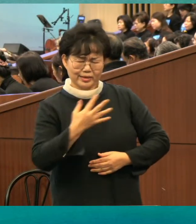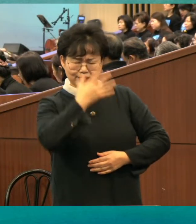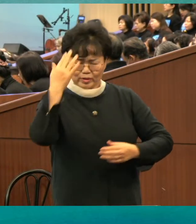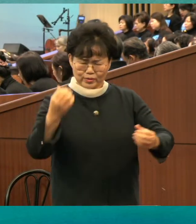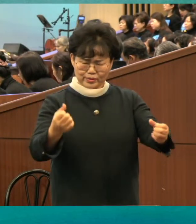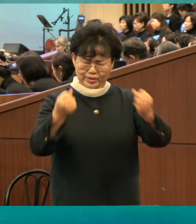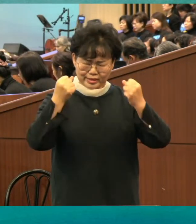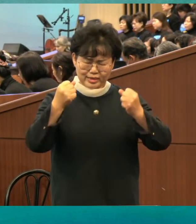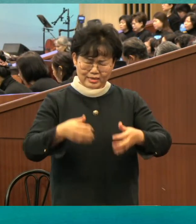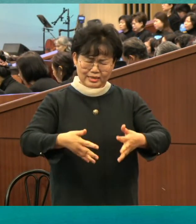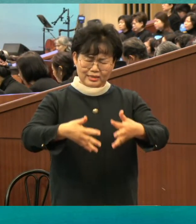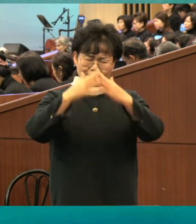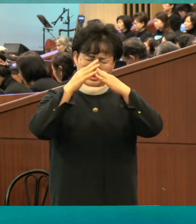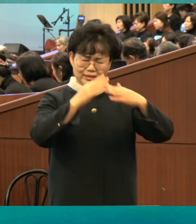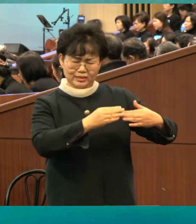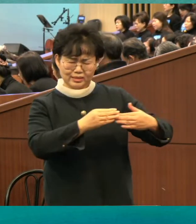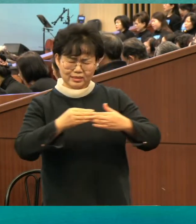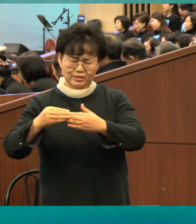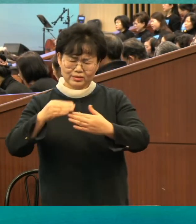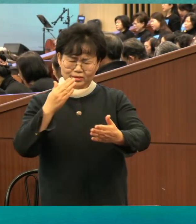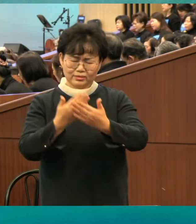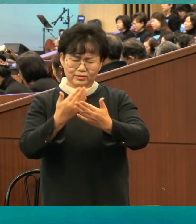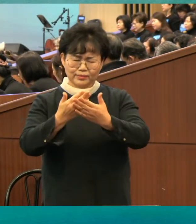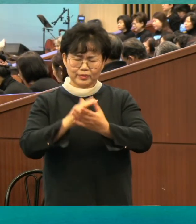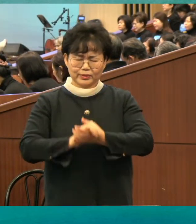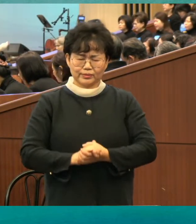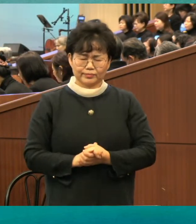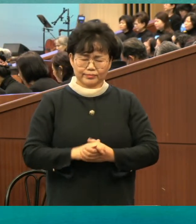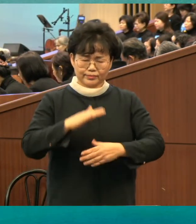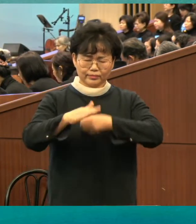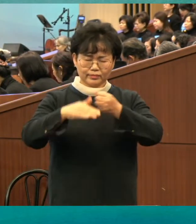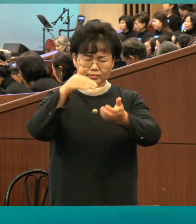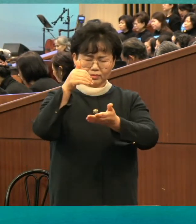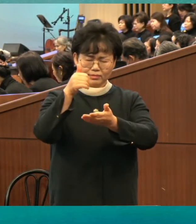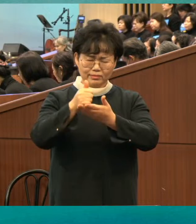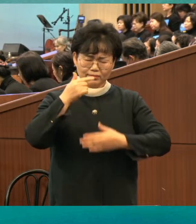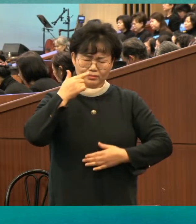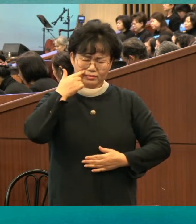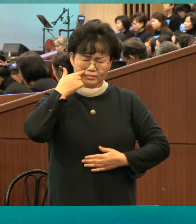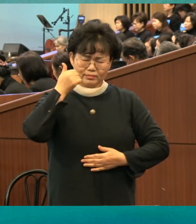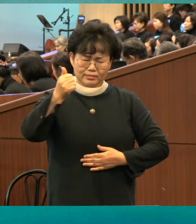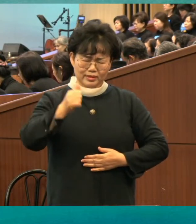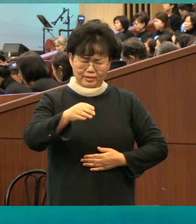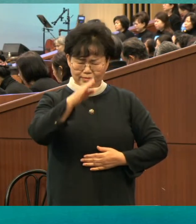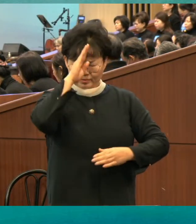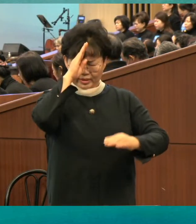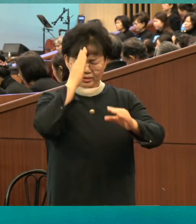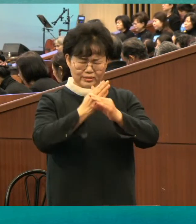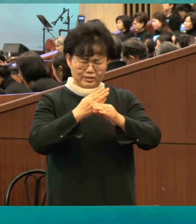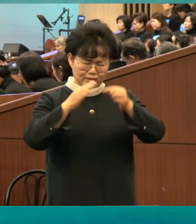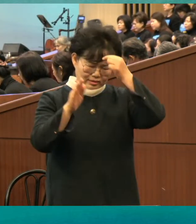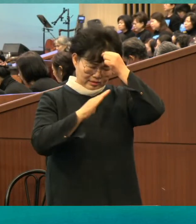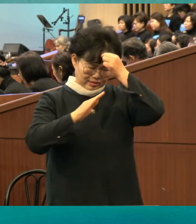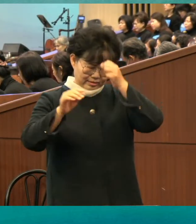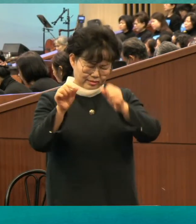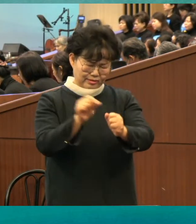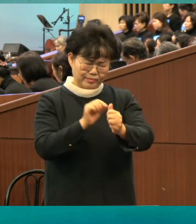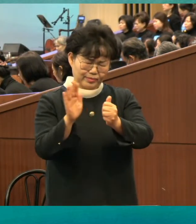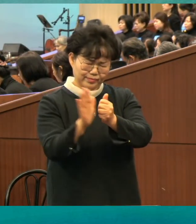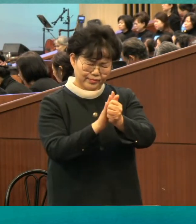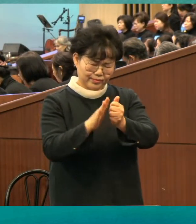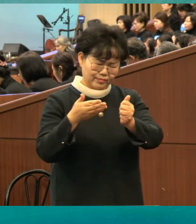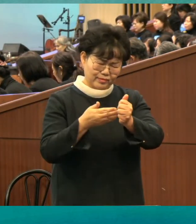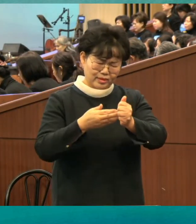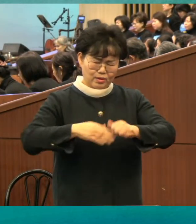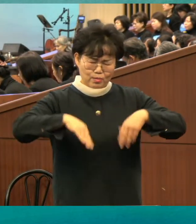수 있도록 인도하여 주시옵소서. 하나님 아버지, 병중에 있는 성도들 특별히 어루만져 주시고 모든